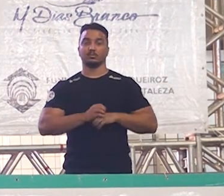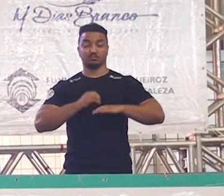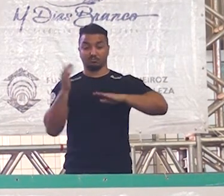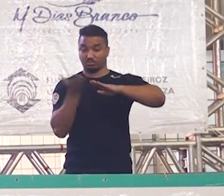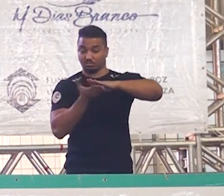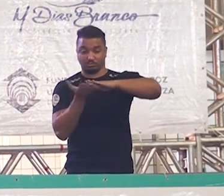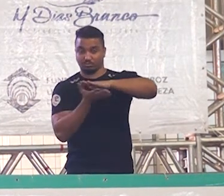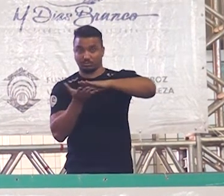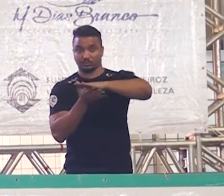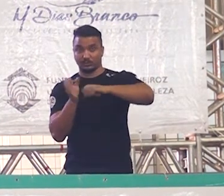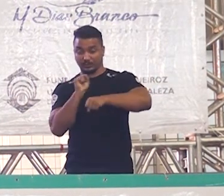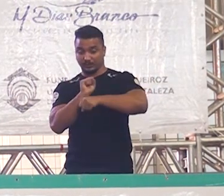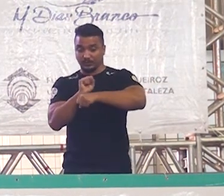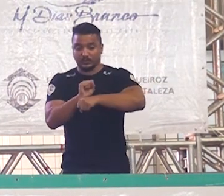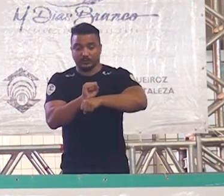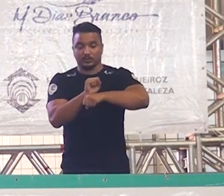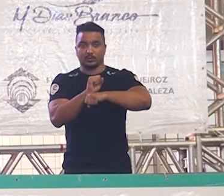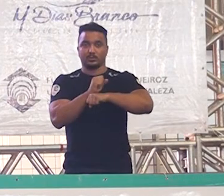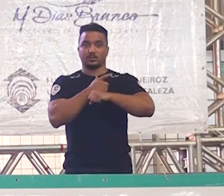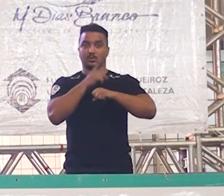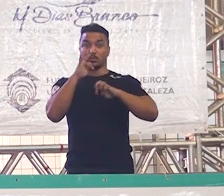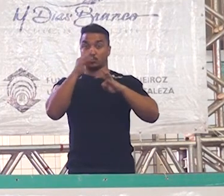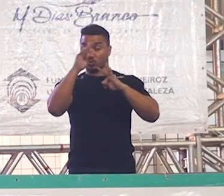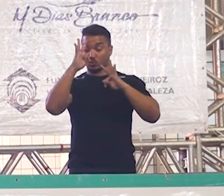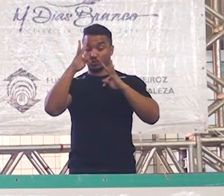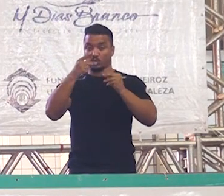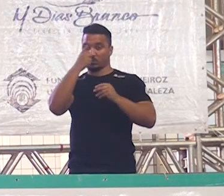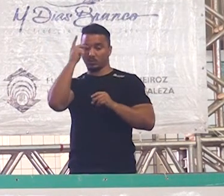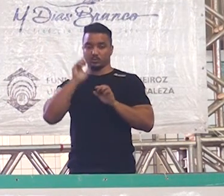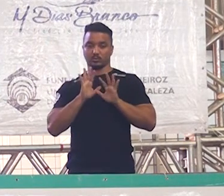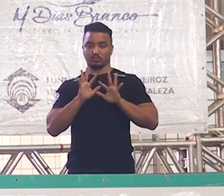Acelera muito, já freia bem em cima da parada, que vai todo mundo para frente.